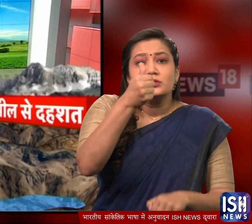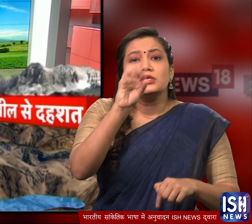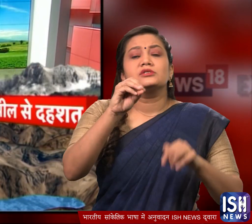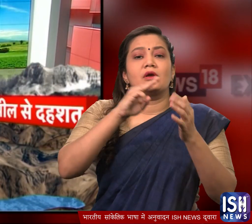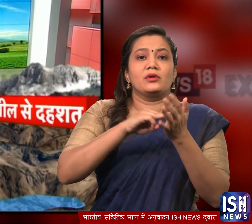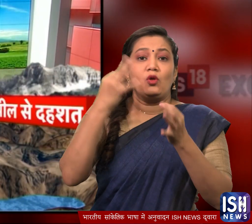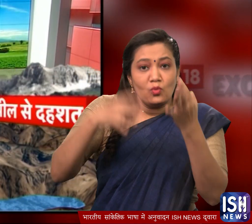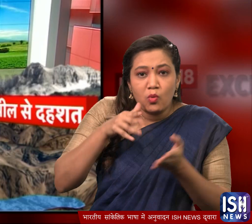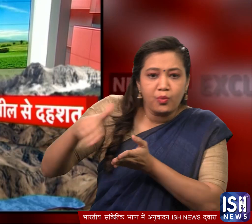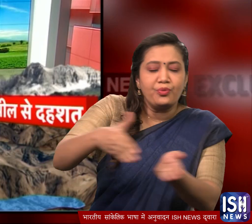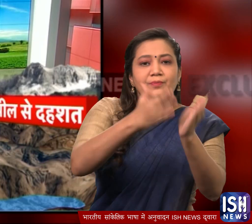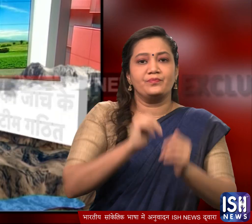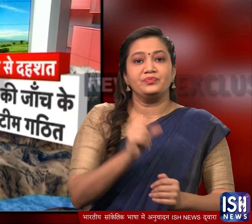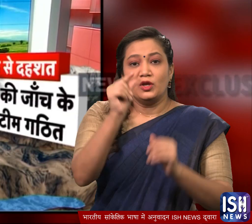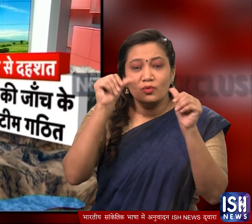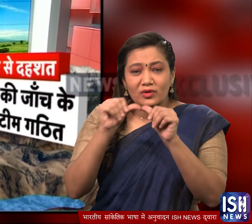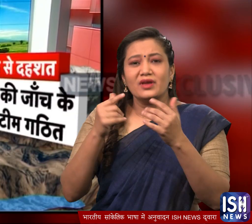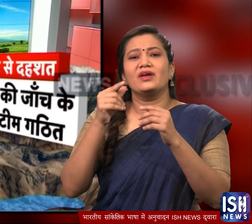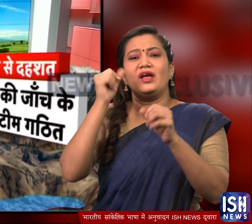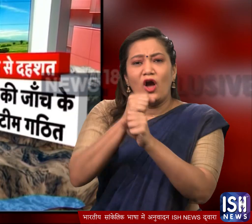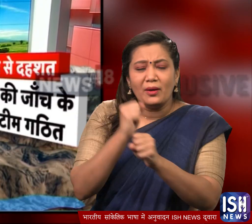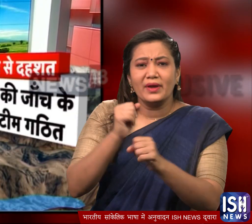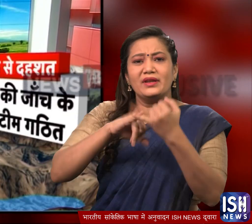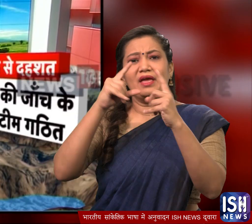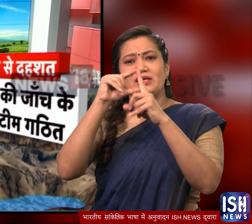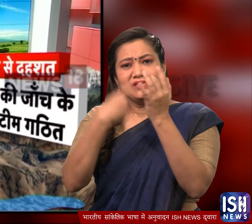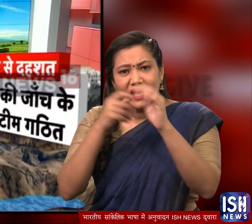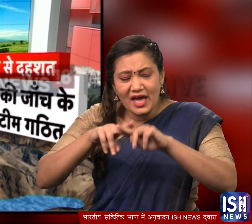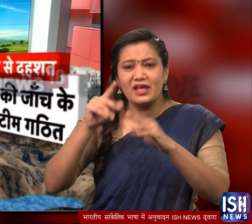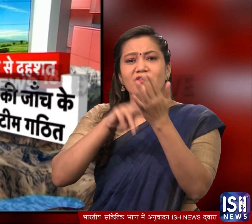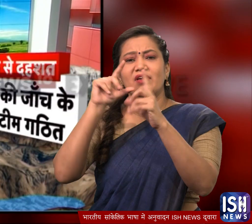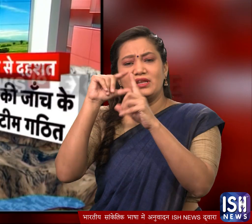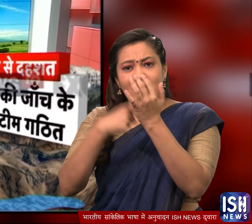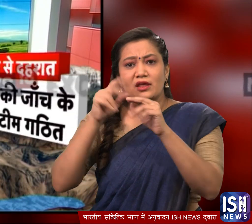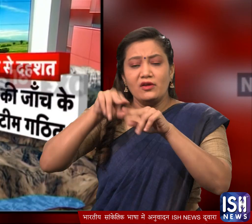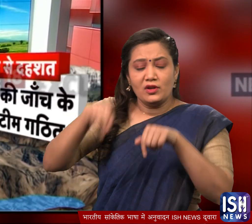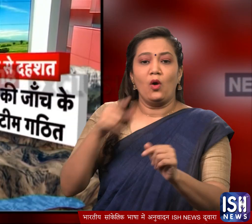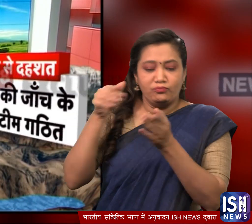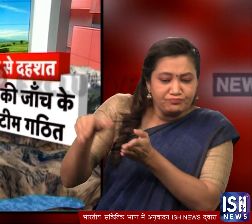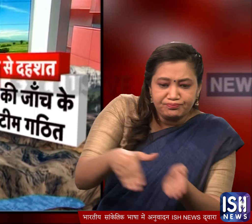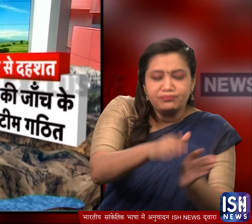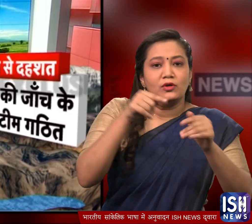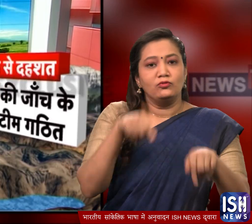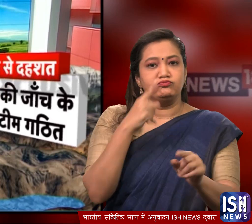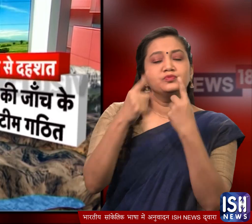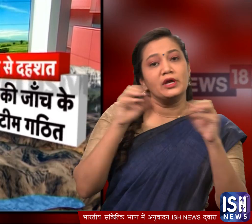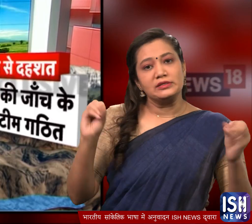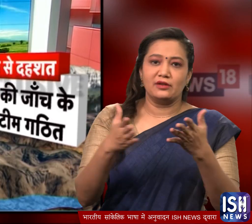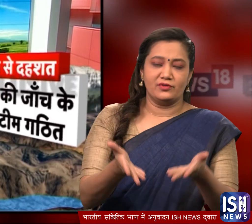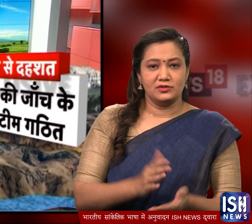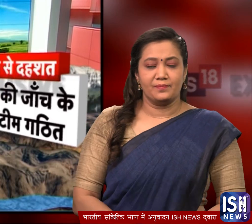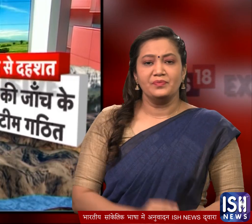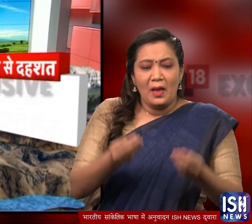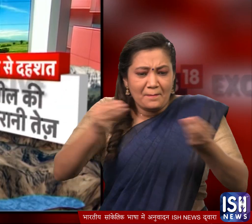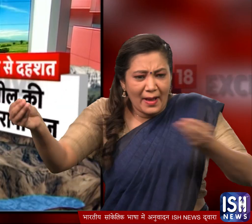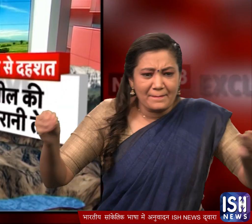मीटर बताई गई। उत्तराखंड सरकार एसडीआरएफ और एनडीआरएफ की 8 सदस्यों वाली टीम को झील की जांच के लिए भेज चुकी है और